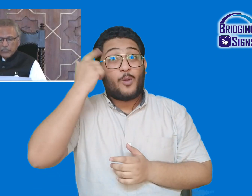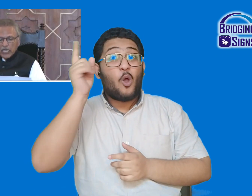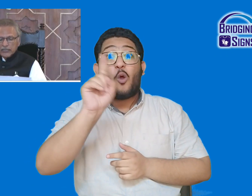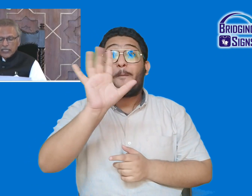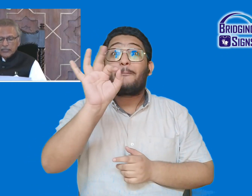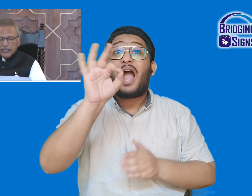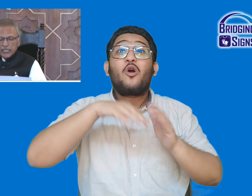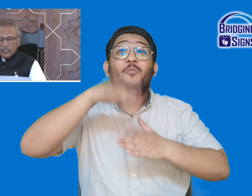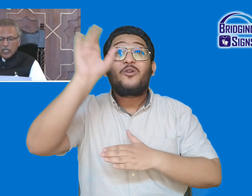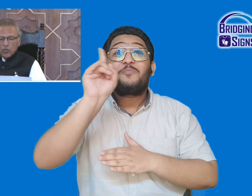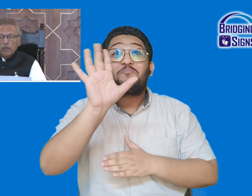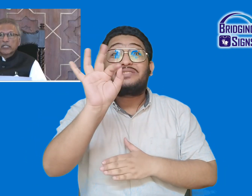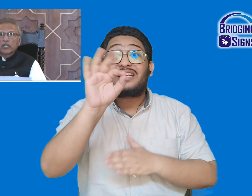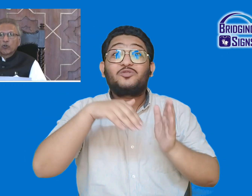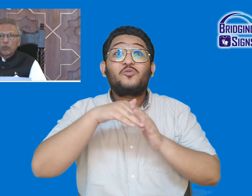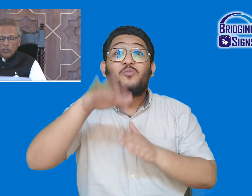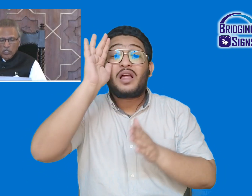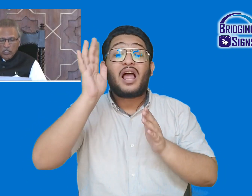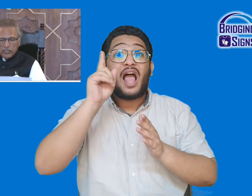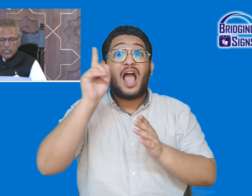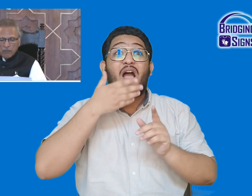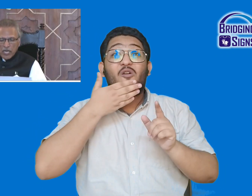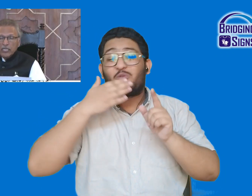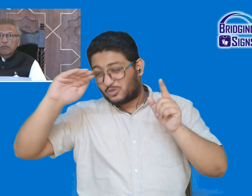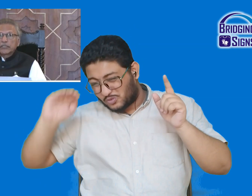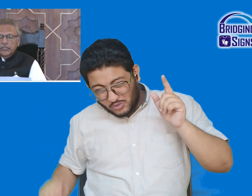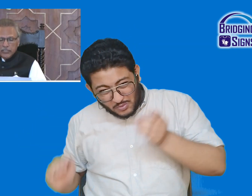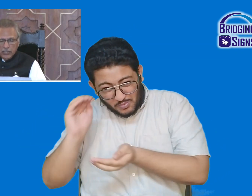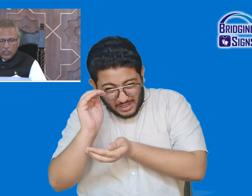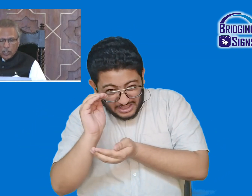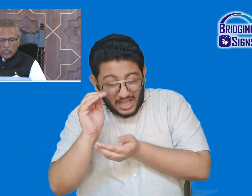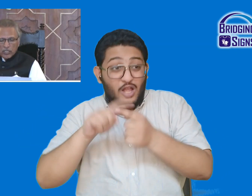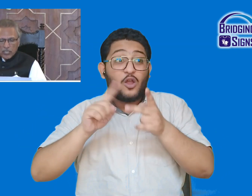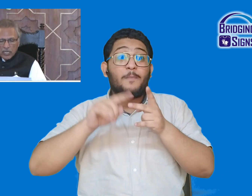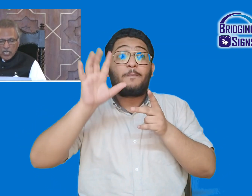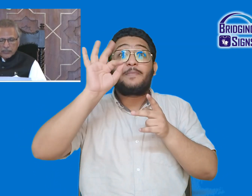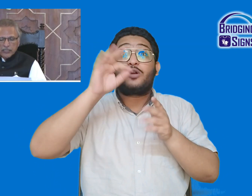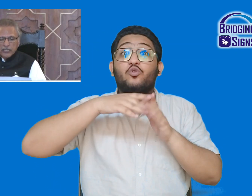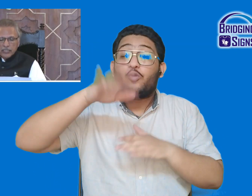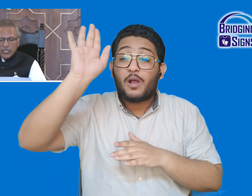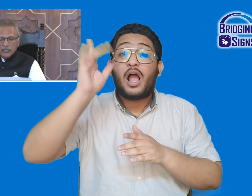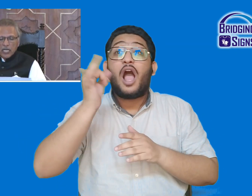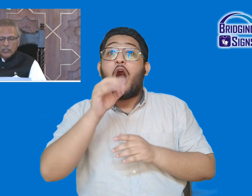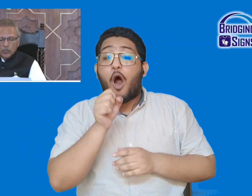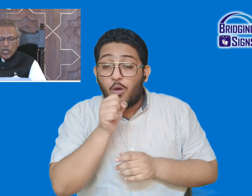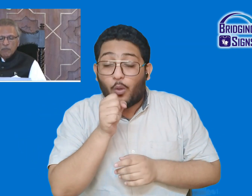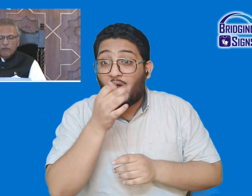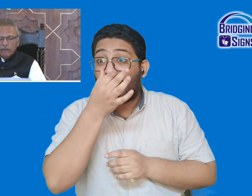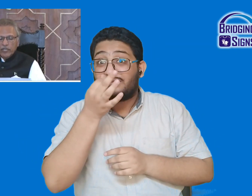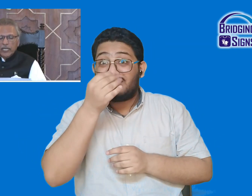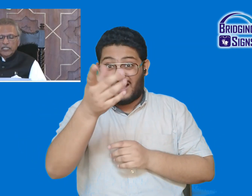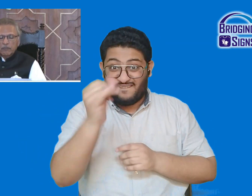کہ 50 سال سے زیادہ عمر کے لوگ، نابالغ بچے اور کھانسی، نزلہ،